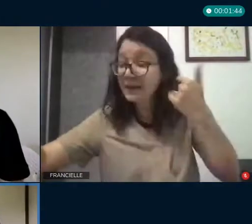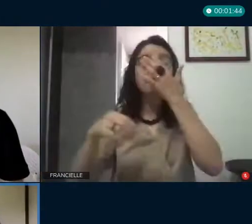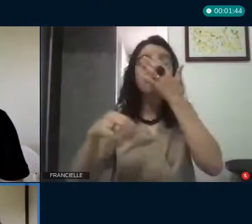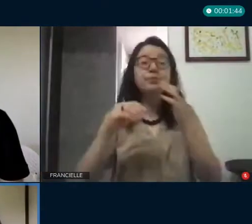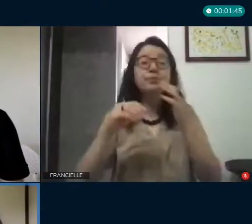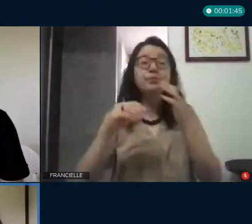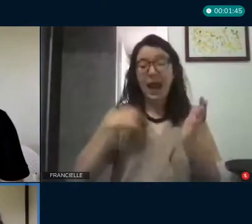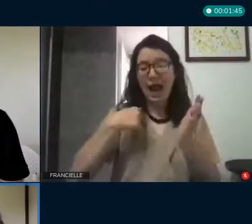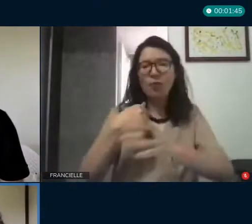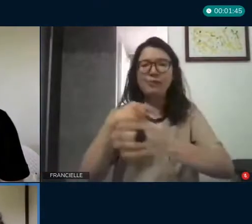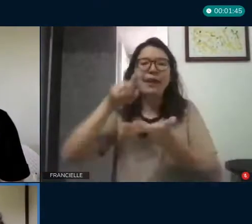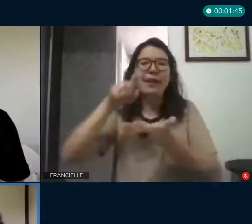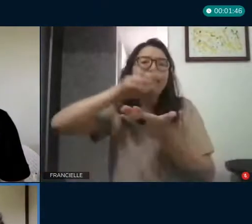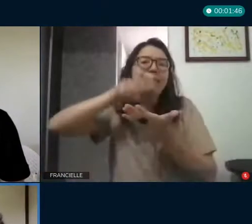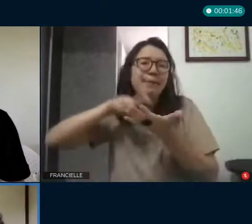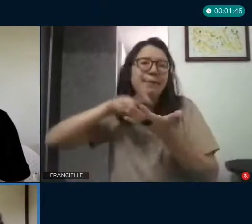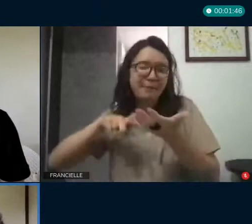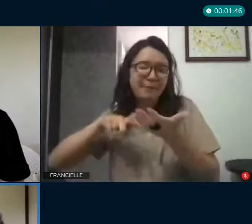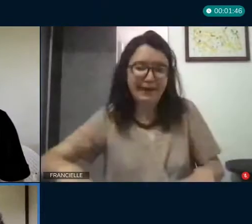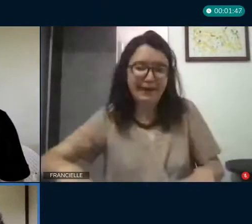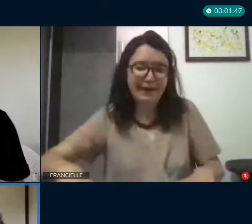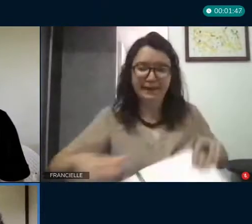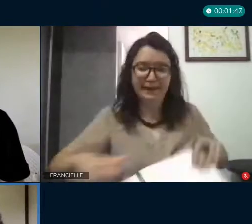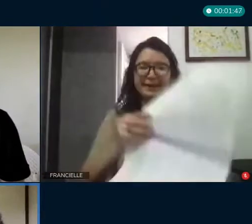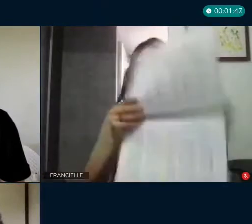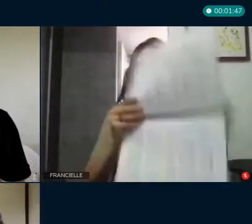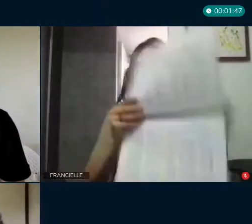incluídas, algumas sugestões para o seu texto.